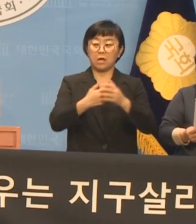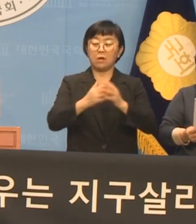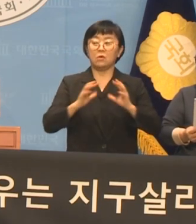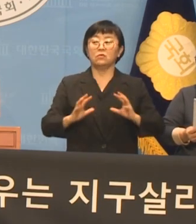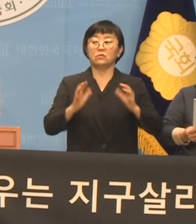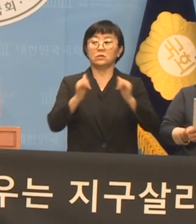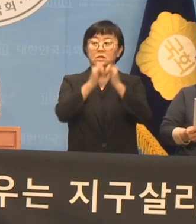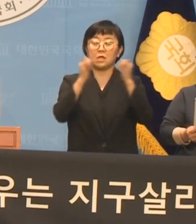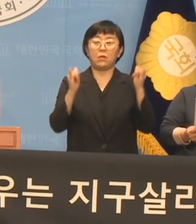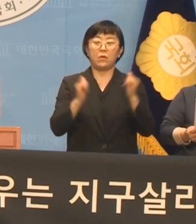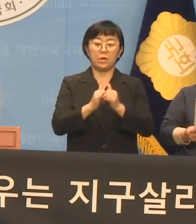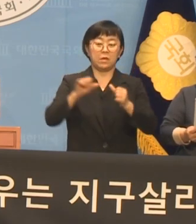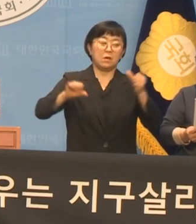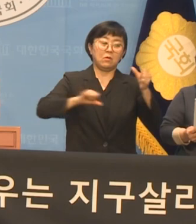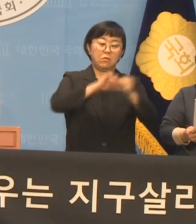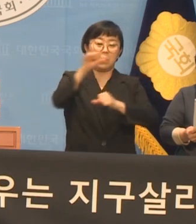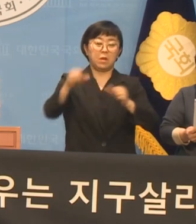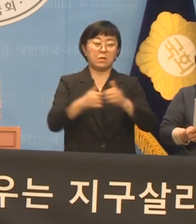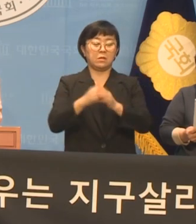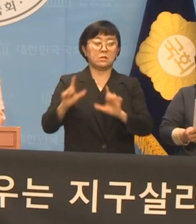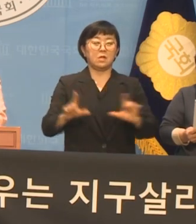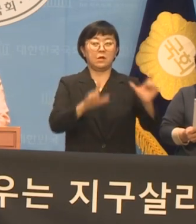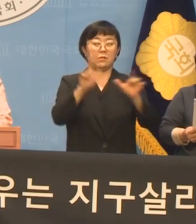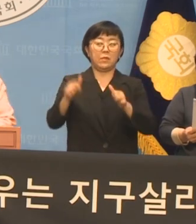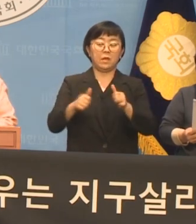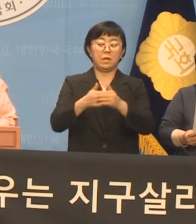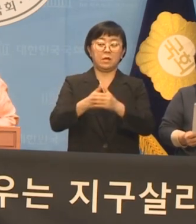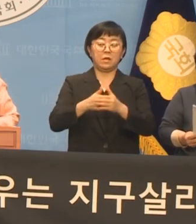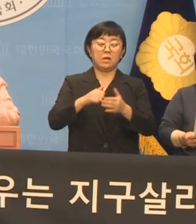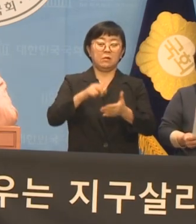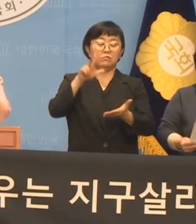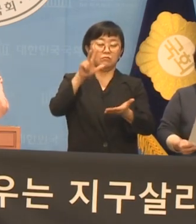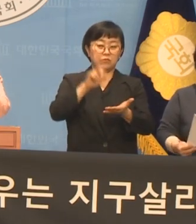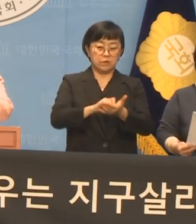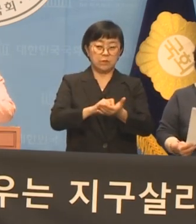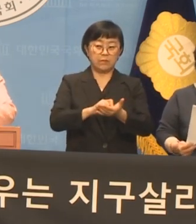국제사회의 환경 생태 문제만 유독